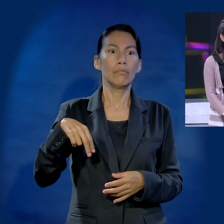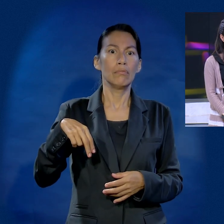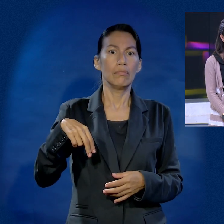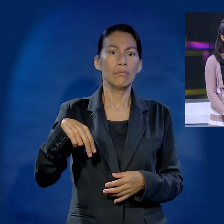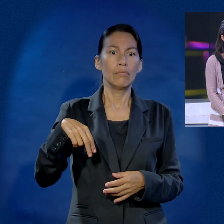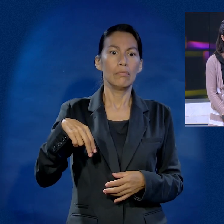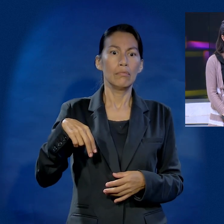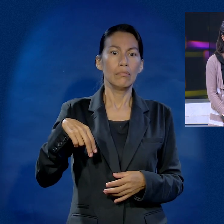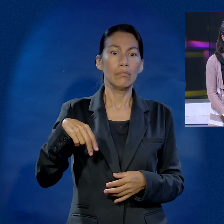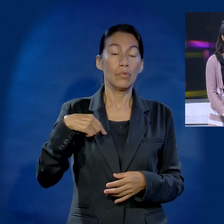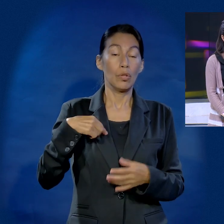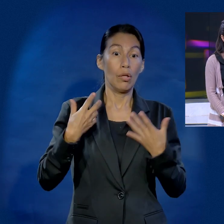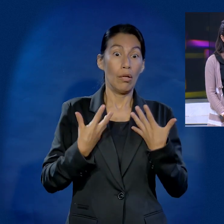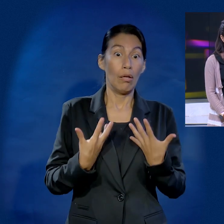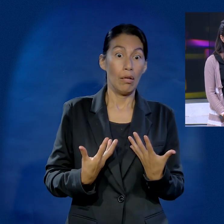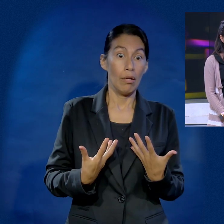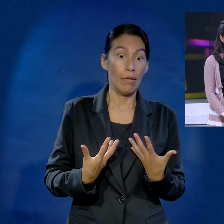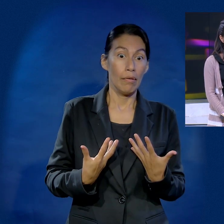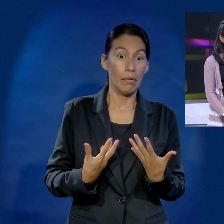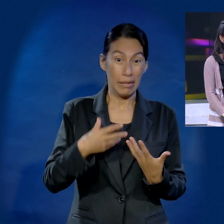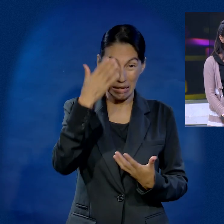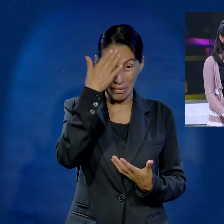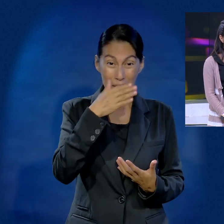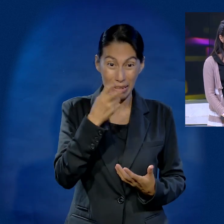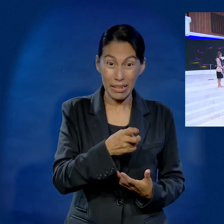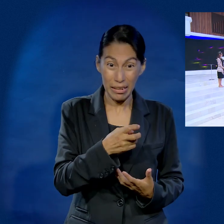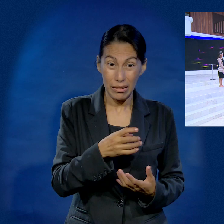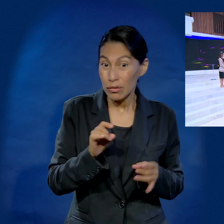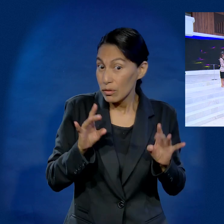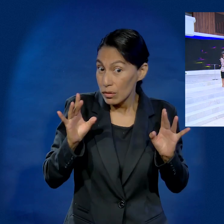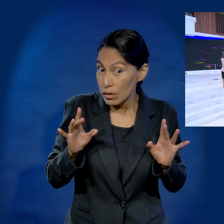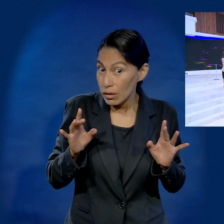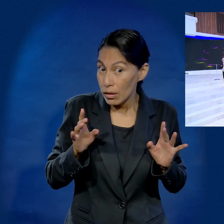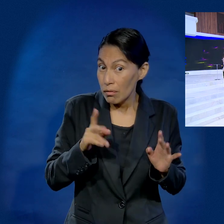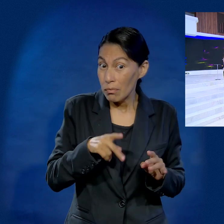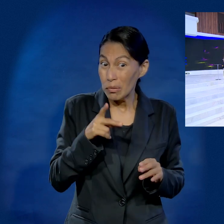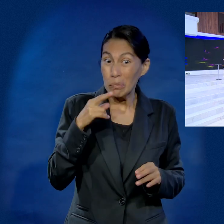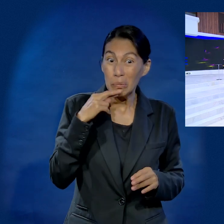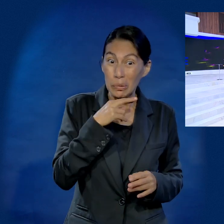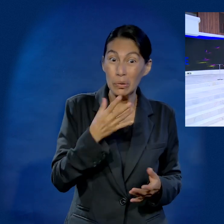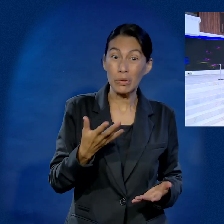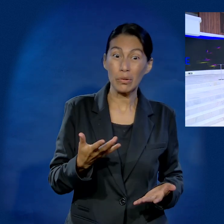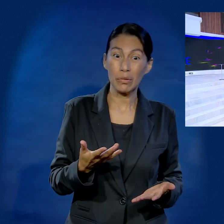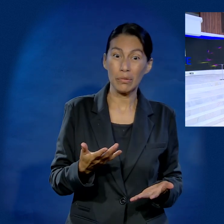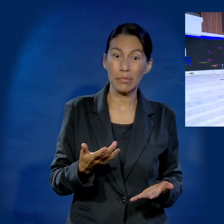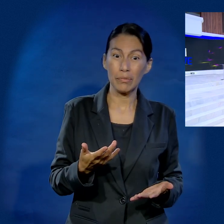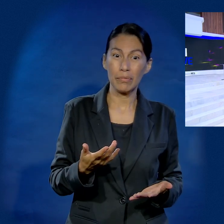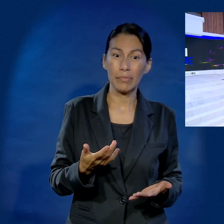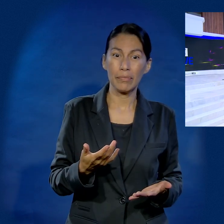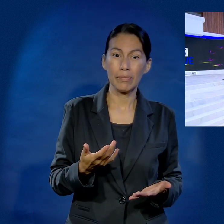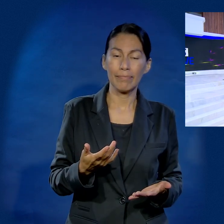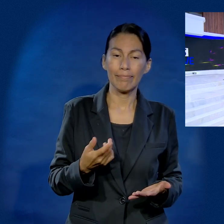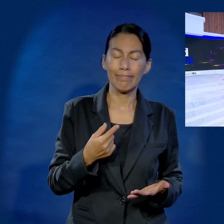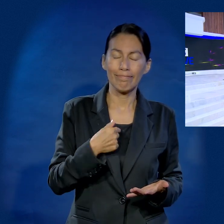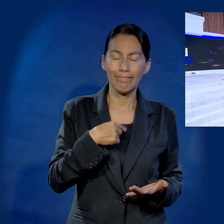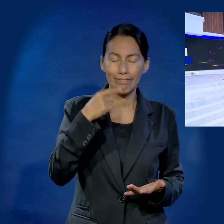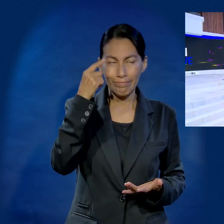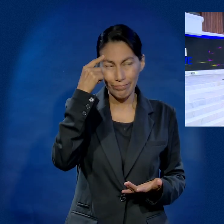en la escalera. Me asusté. Porque yo había escuchado que eso podía pasar, pero no creía que tan